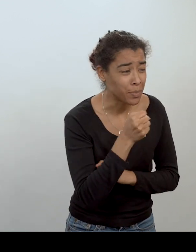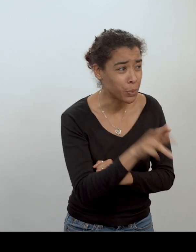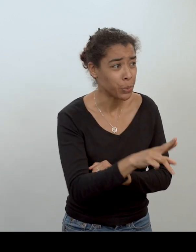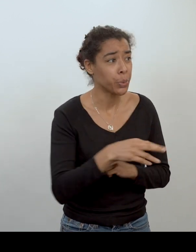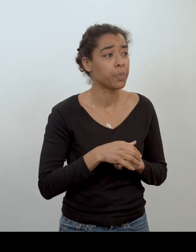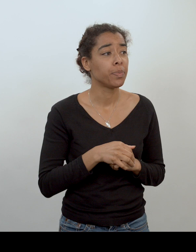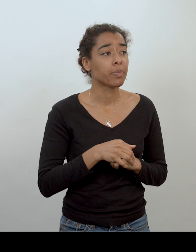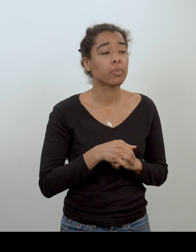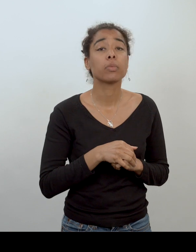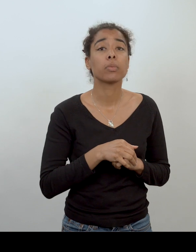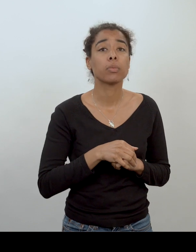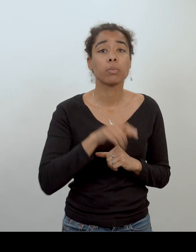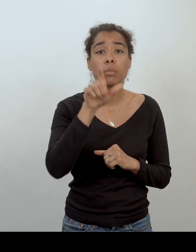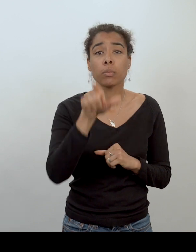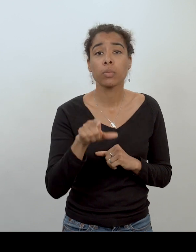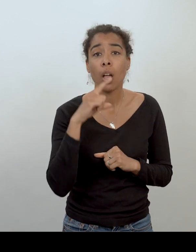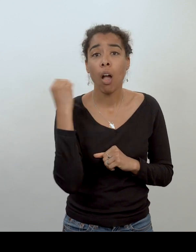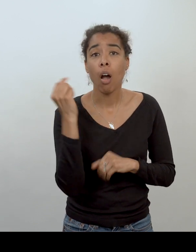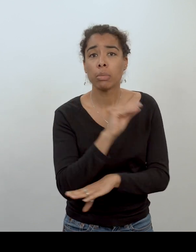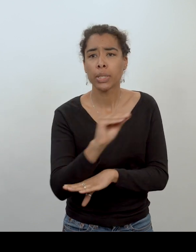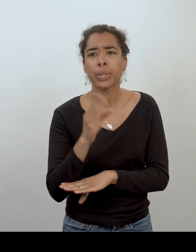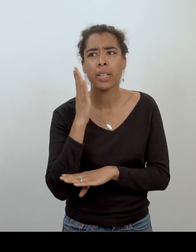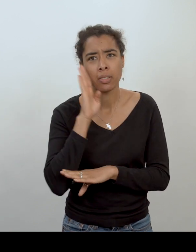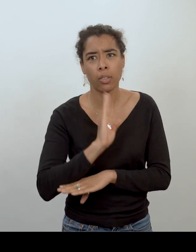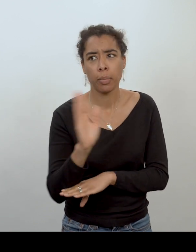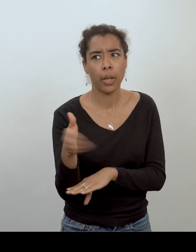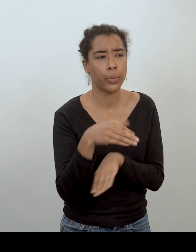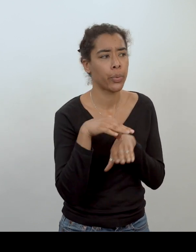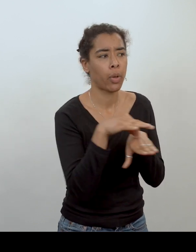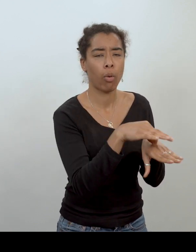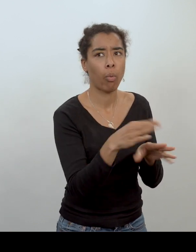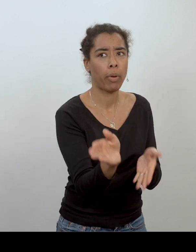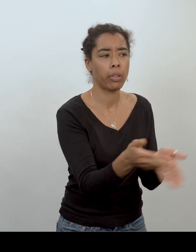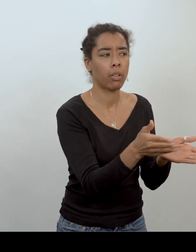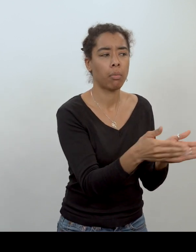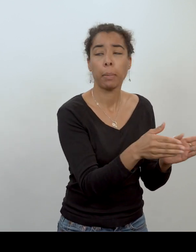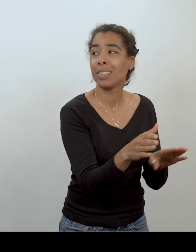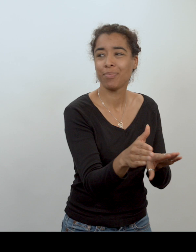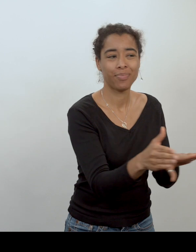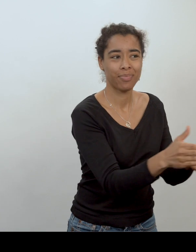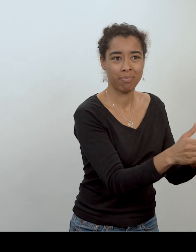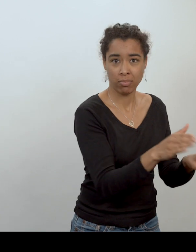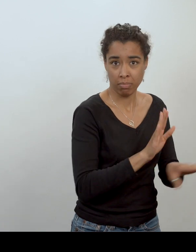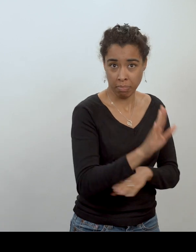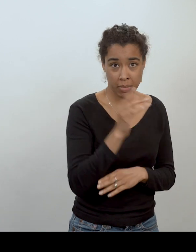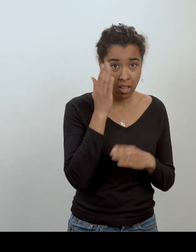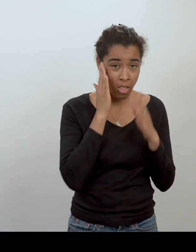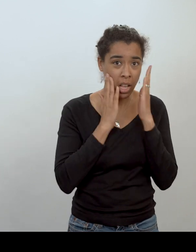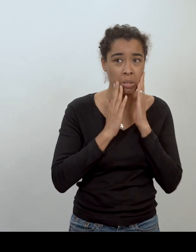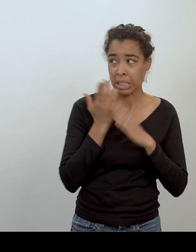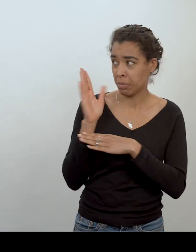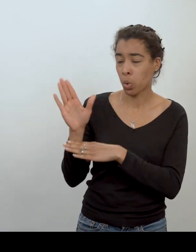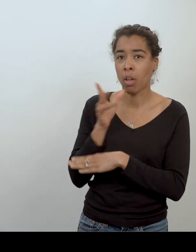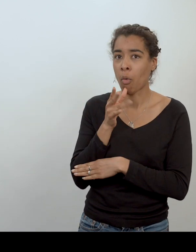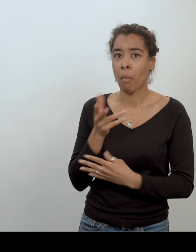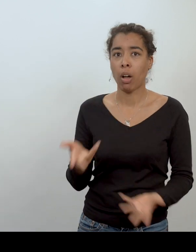passerai te voir. » En secret, il donna l'ordre au service de sécurité de renvoyer sa mère à cause de ses